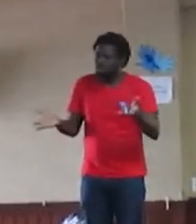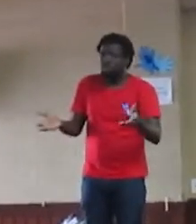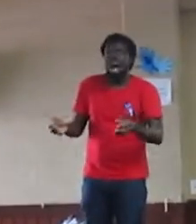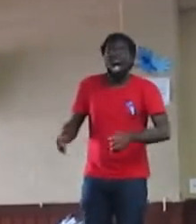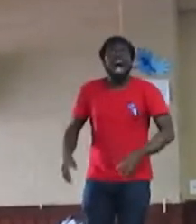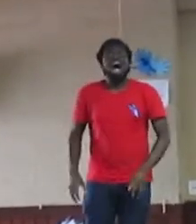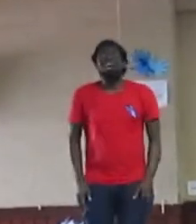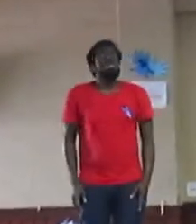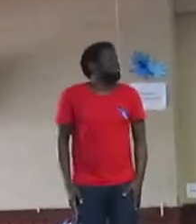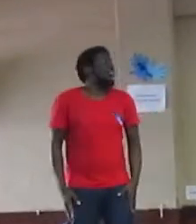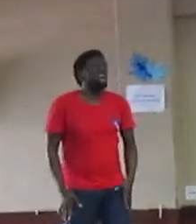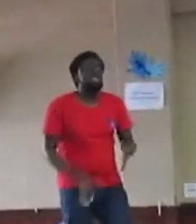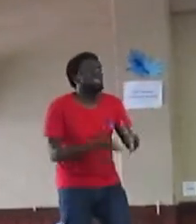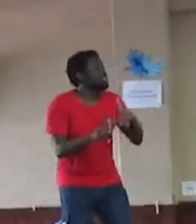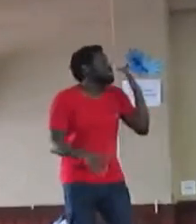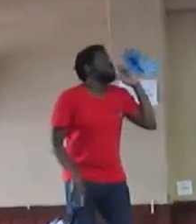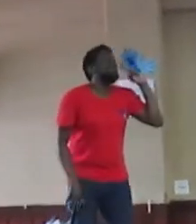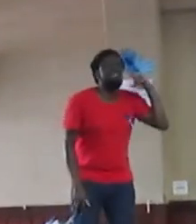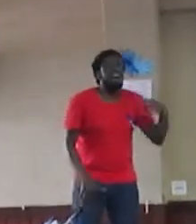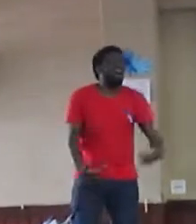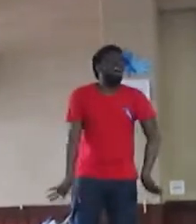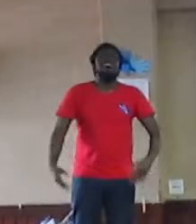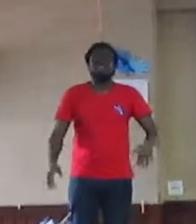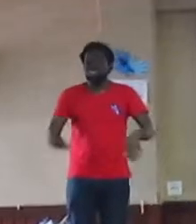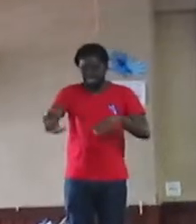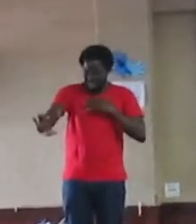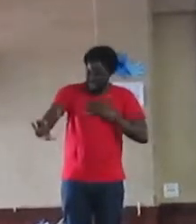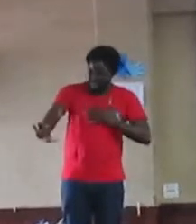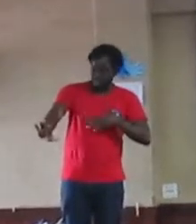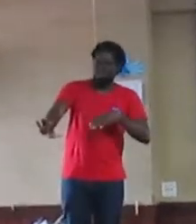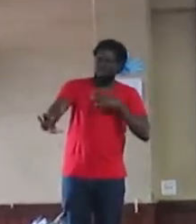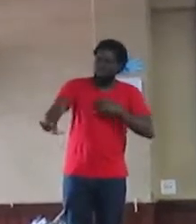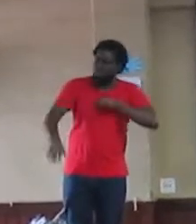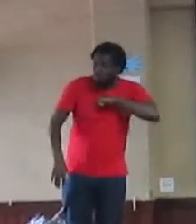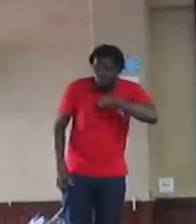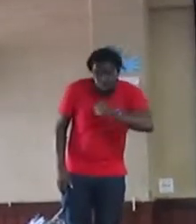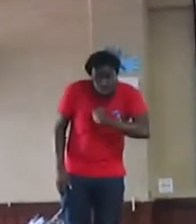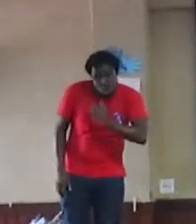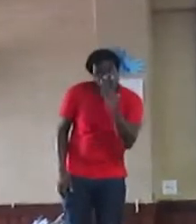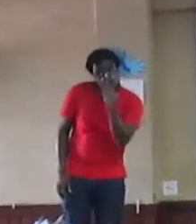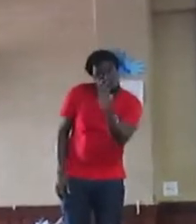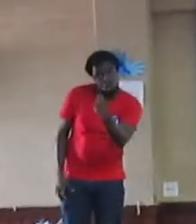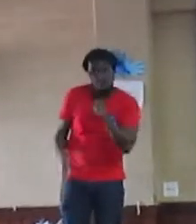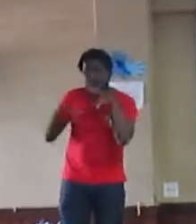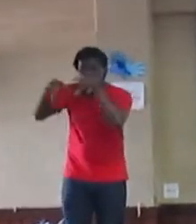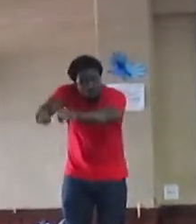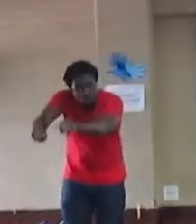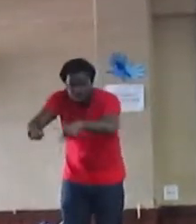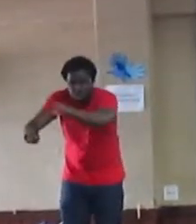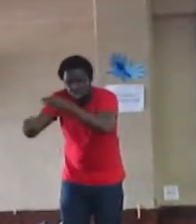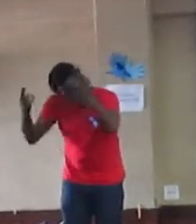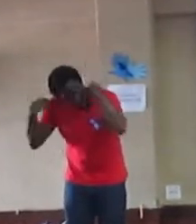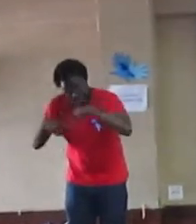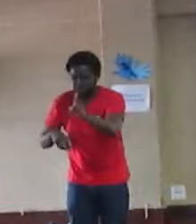alguns ouvintes. E dizem que o método dele é maravilhoso. E aí algumas pessoas sempre me perguntam em relação a mim: você é professor?